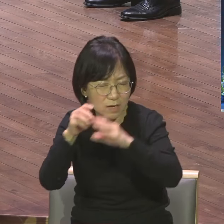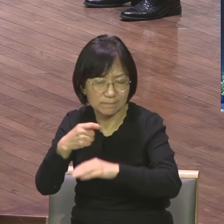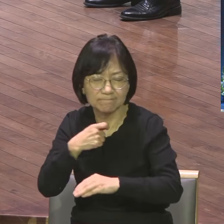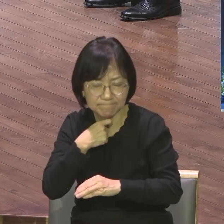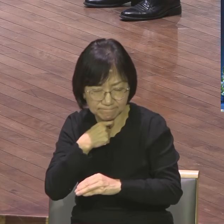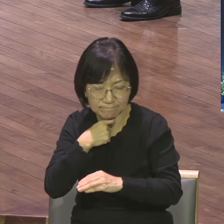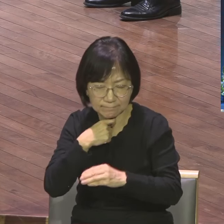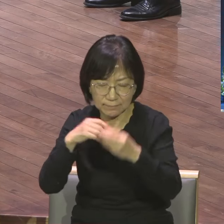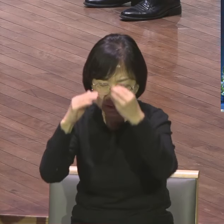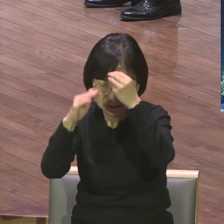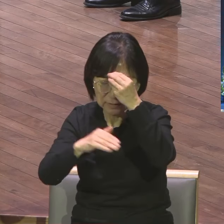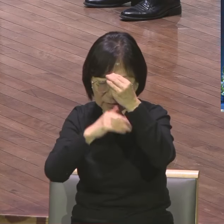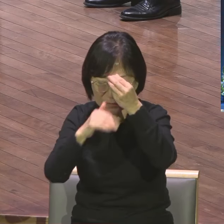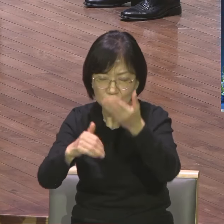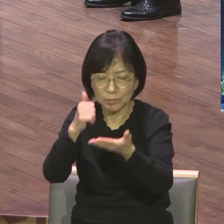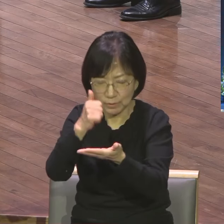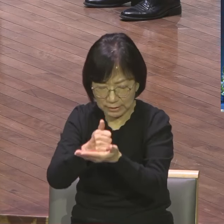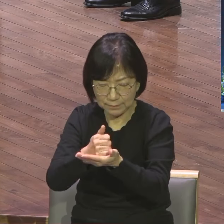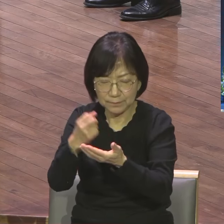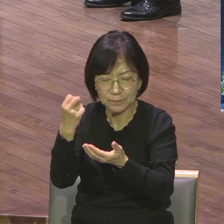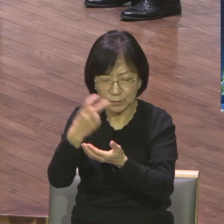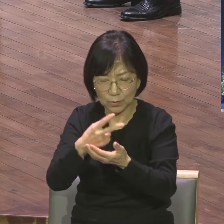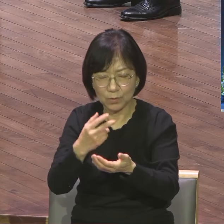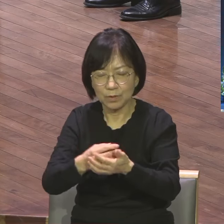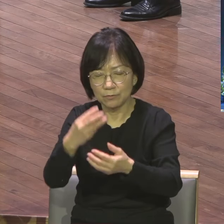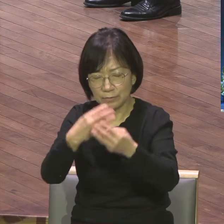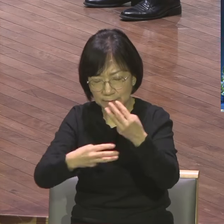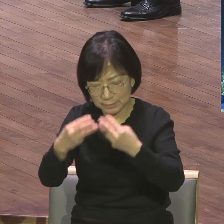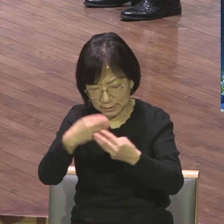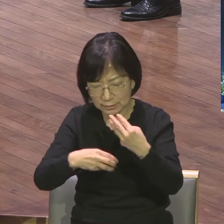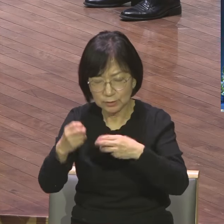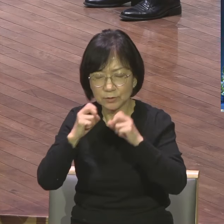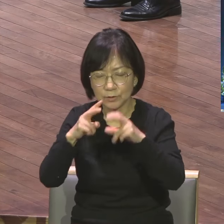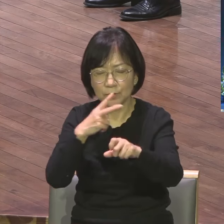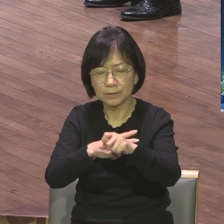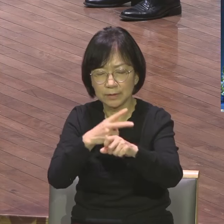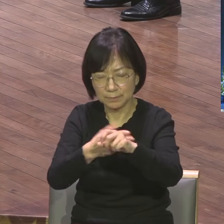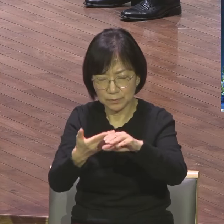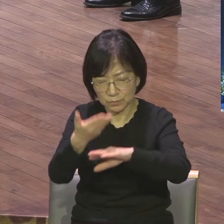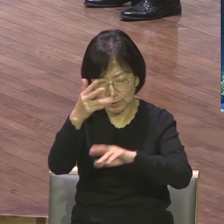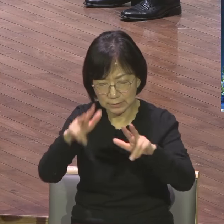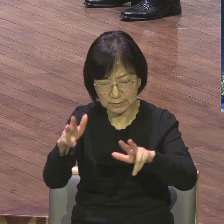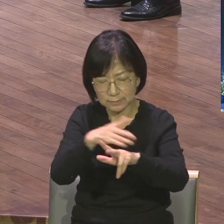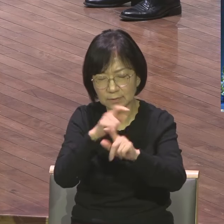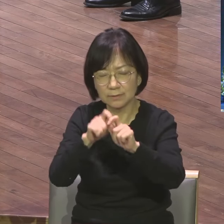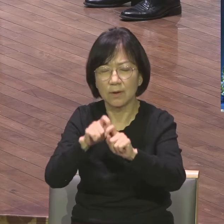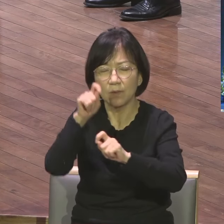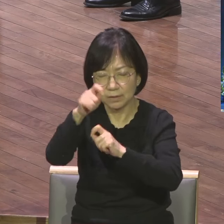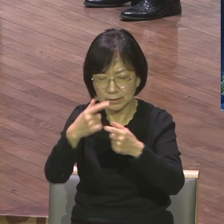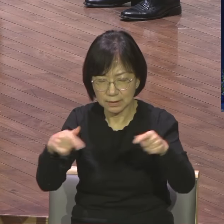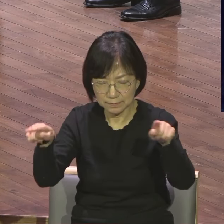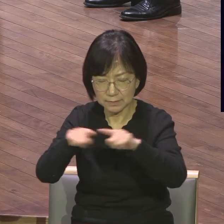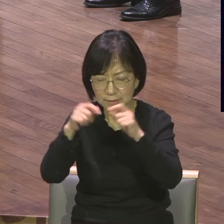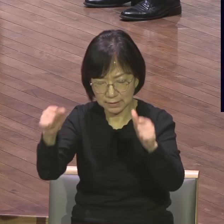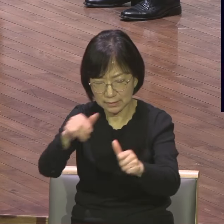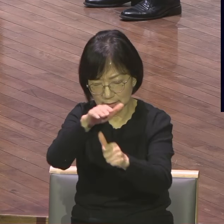생업 현장 위에 우리 선교사님들 위해 이제로부터 영원토록 함께 계실지어다. 아멘.